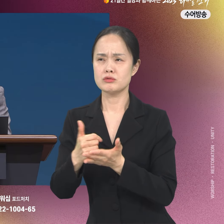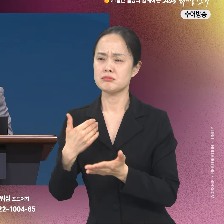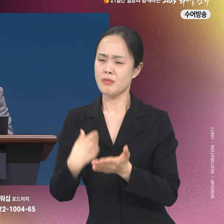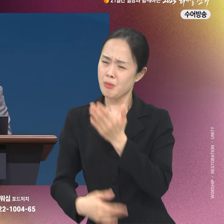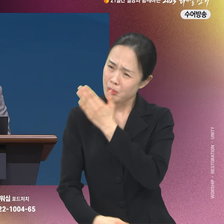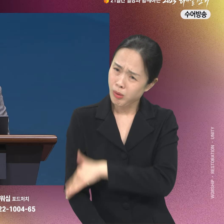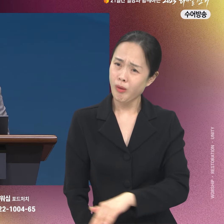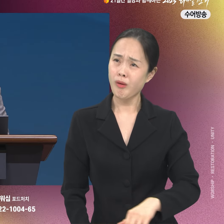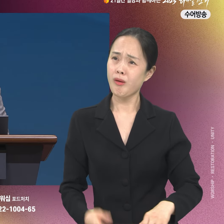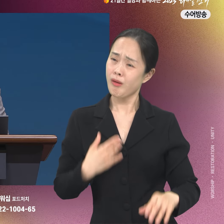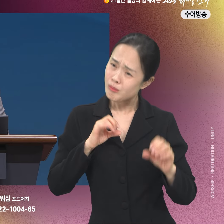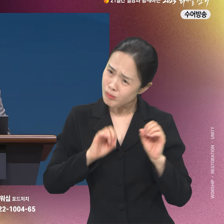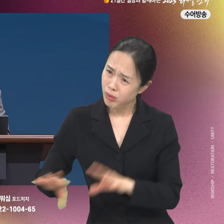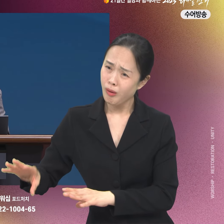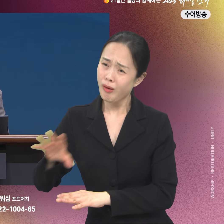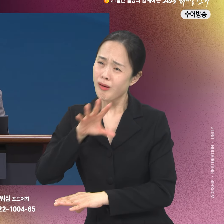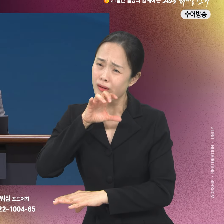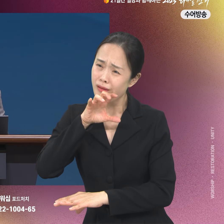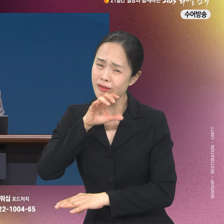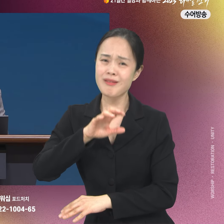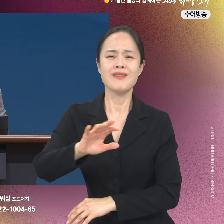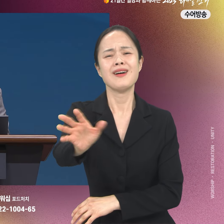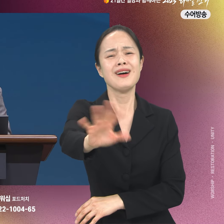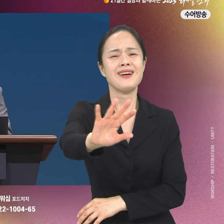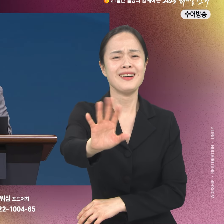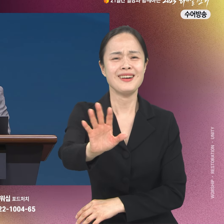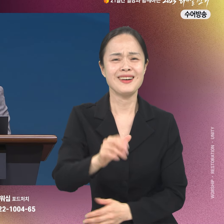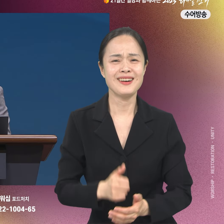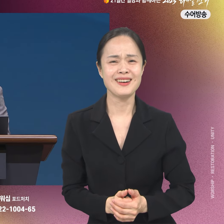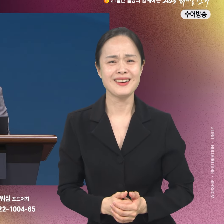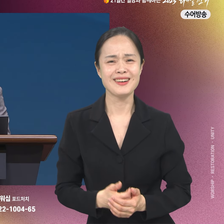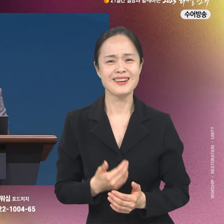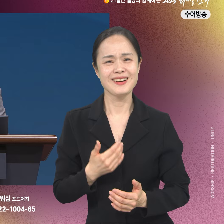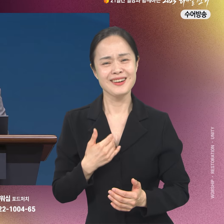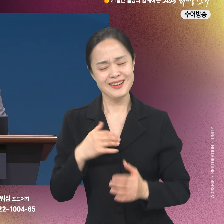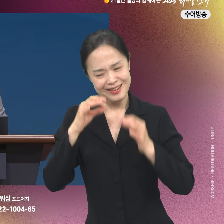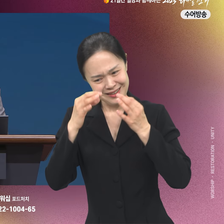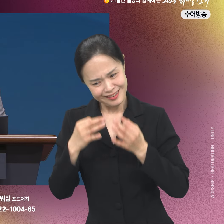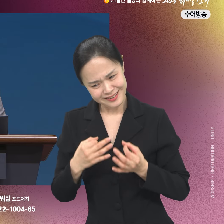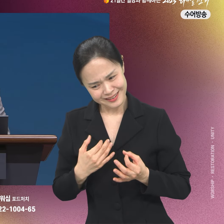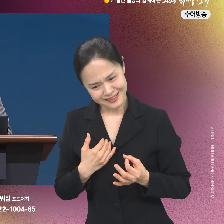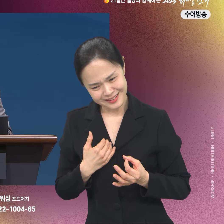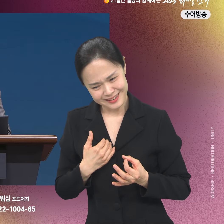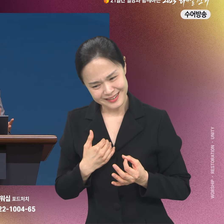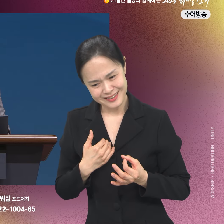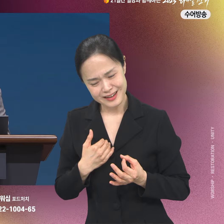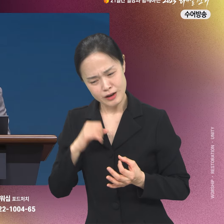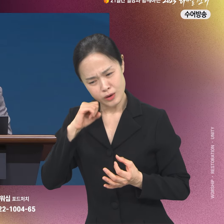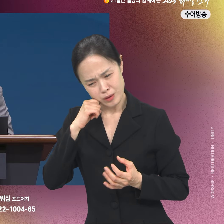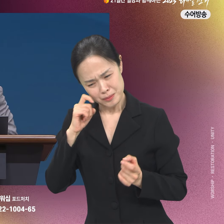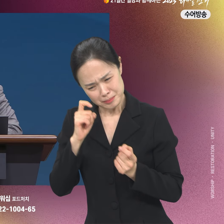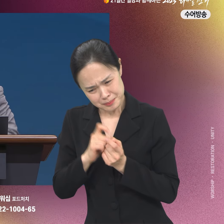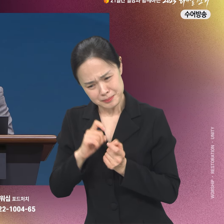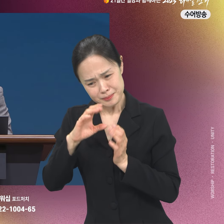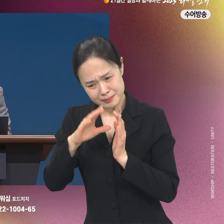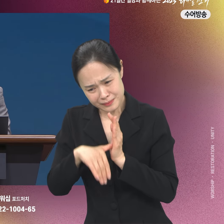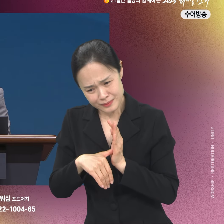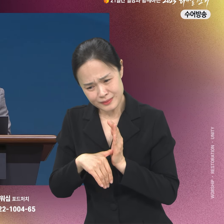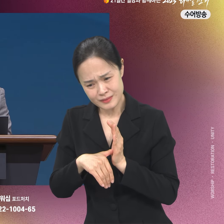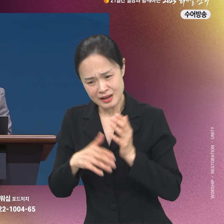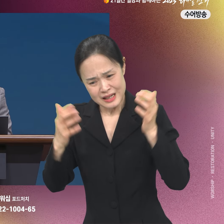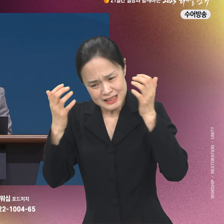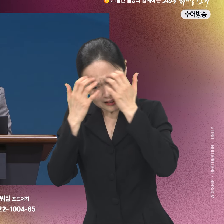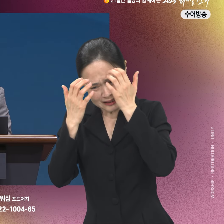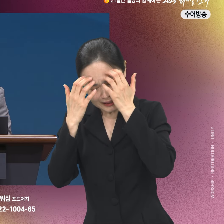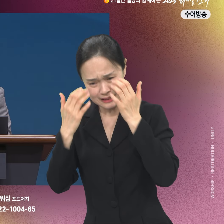잘 보시면 아닌 것 같은 상황에서 상황을 꾸려내셨고 완전히 망하는 순간인